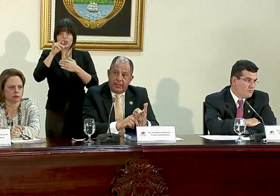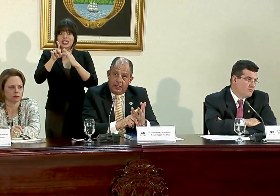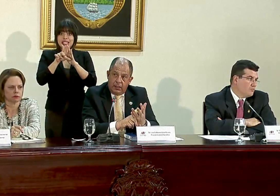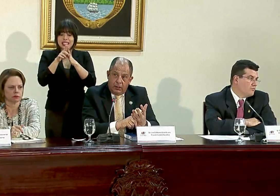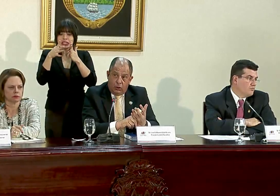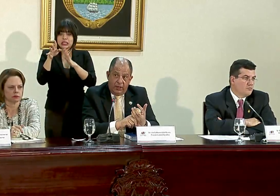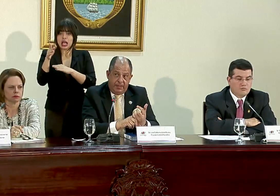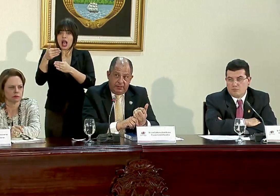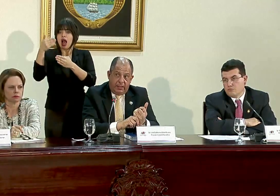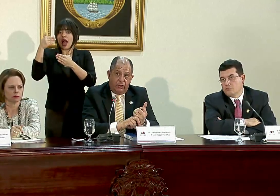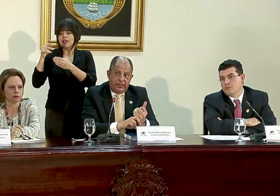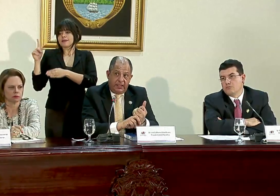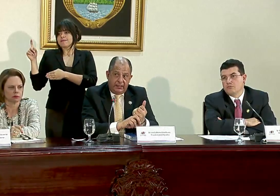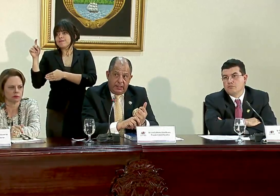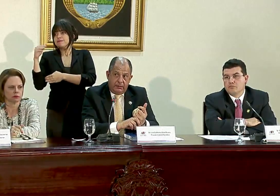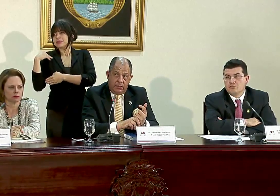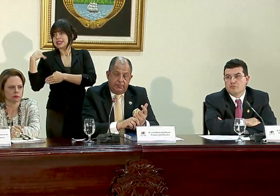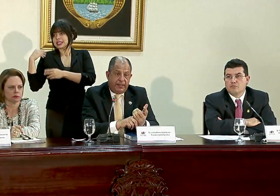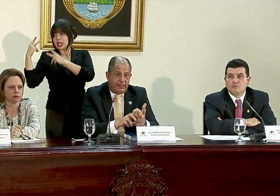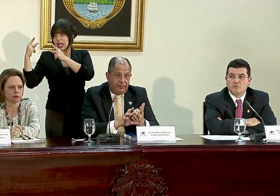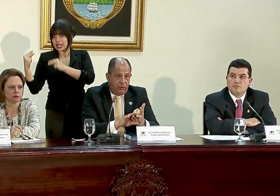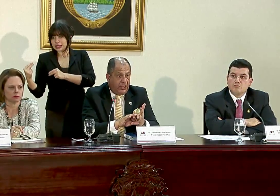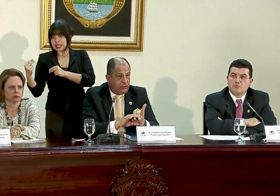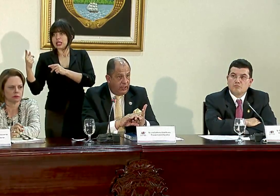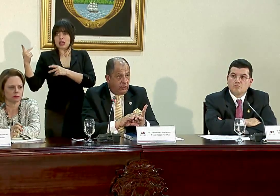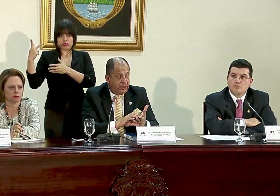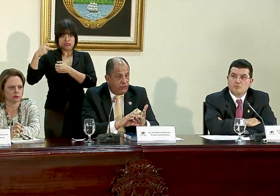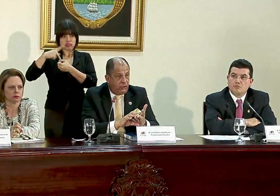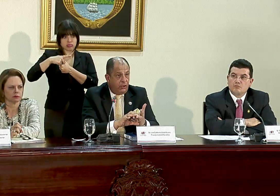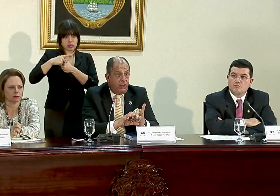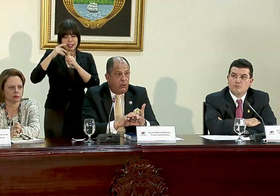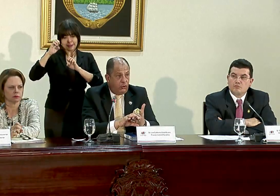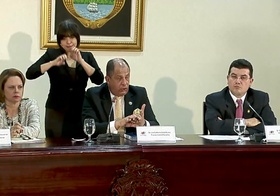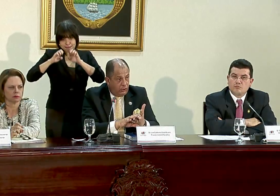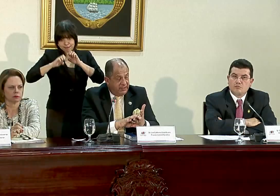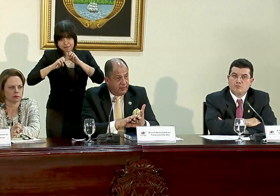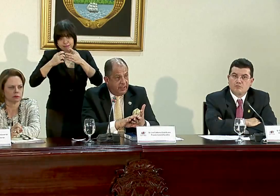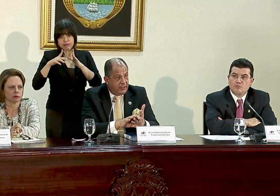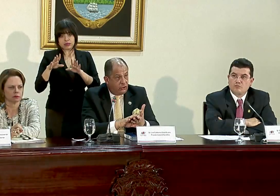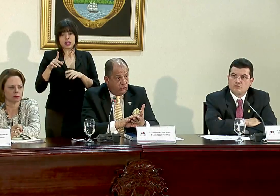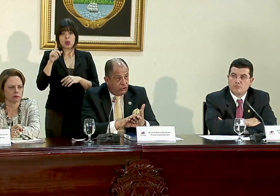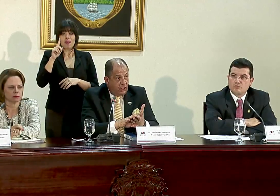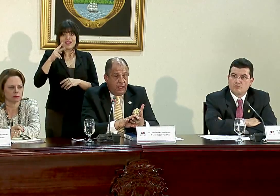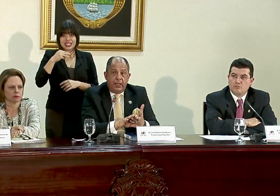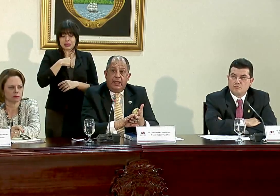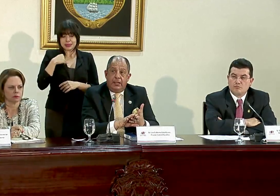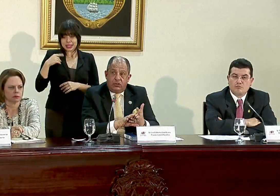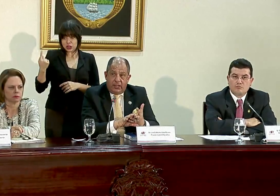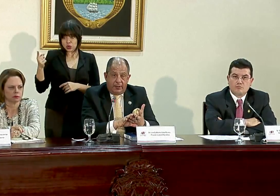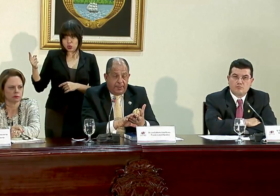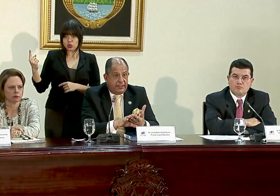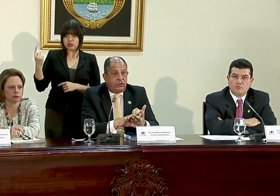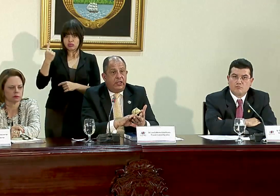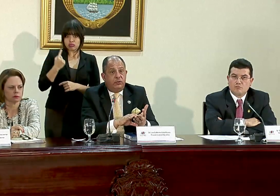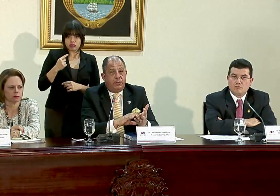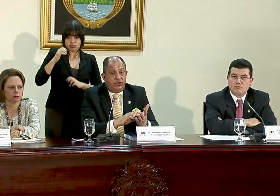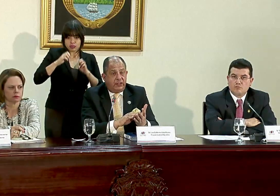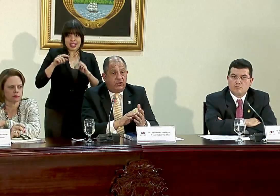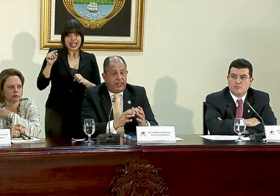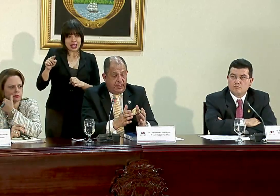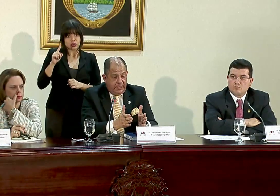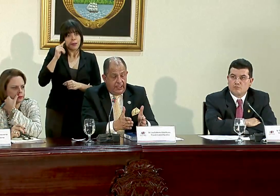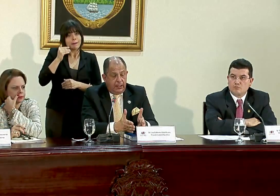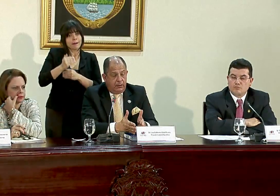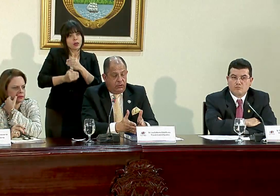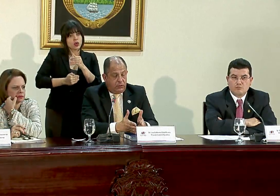en consulta con el ministerio de hacienda y participó en su elaboración uno de los viceministros que dicho sea de paso es un